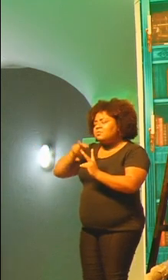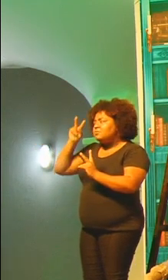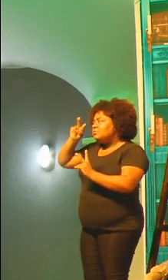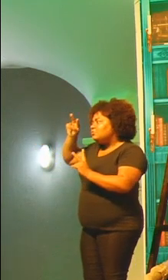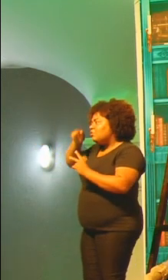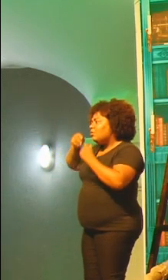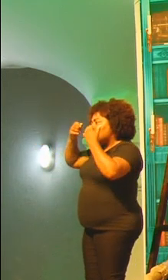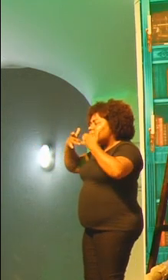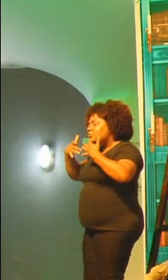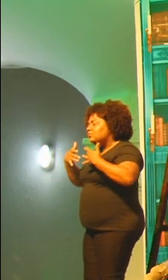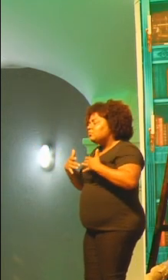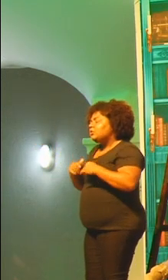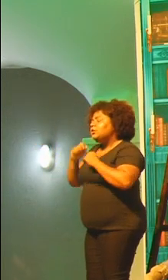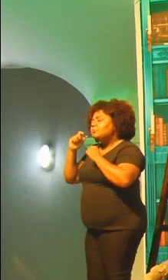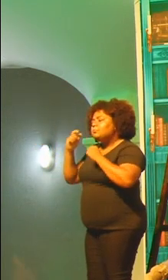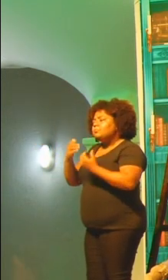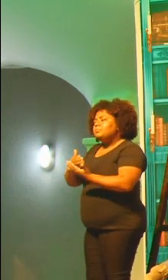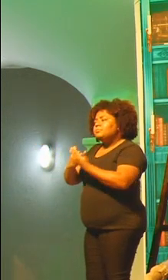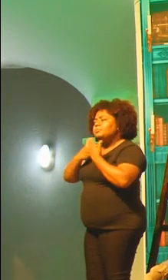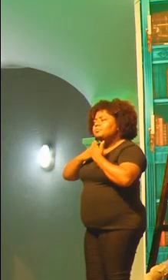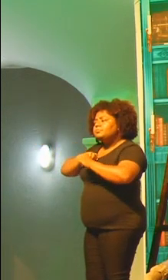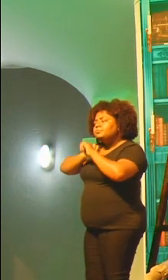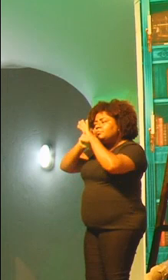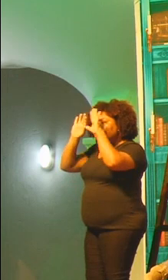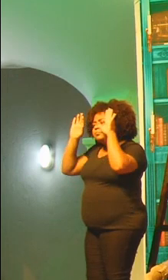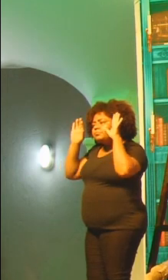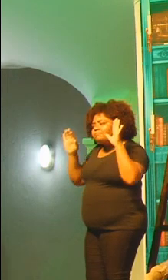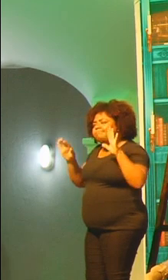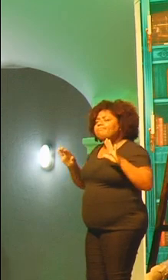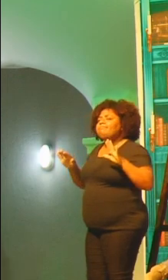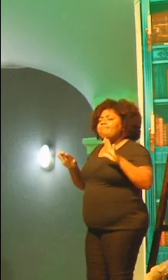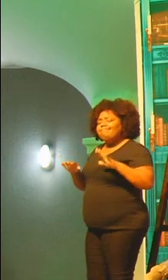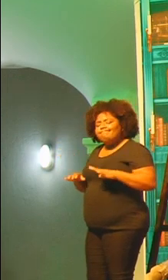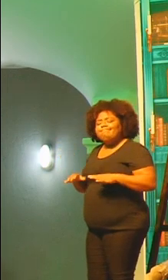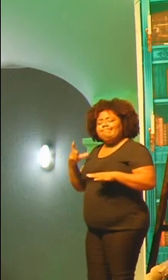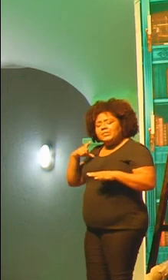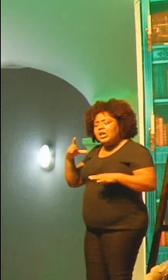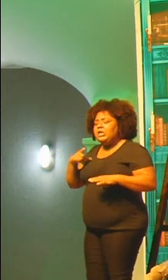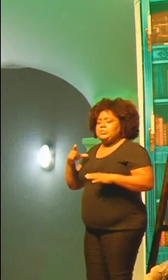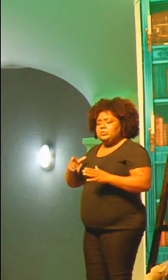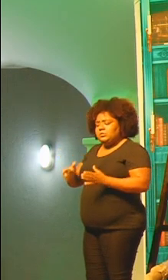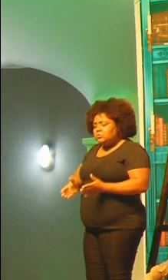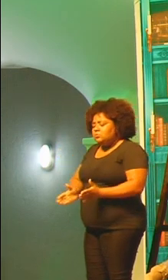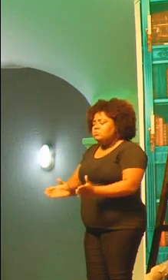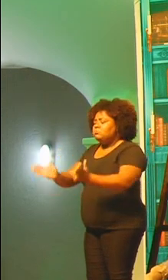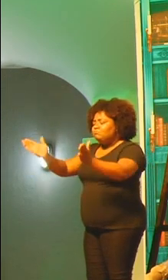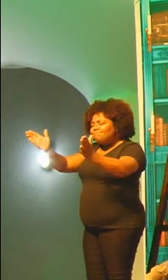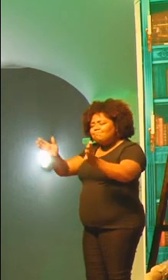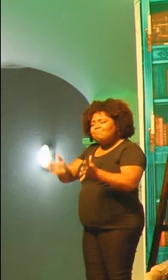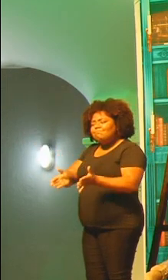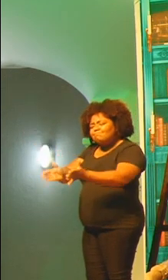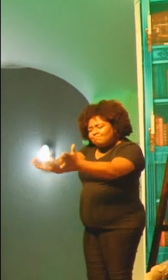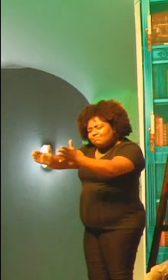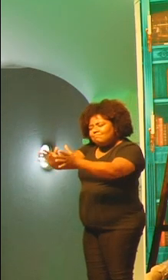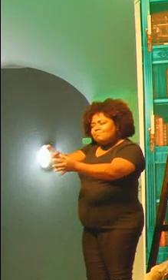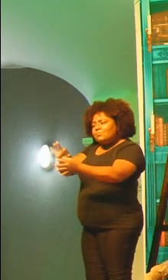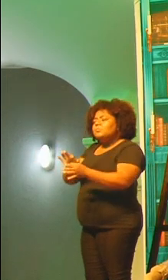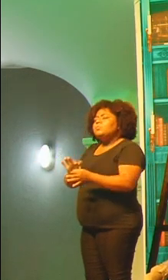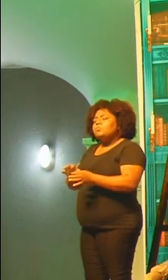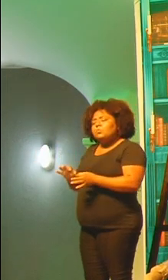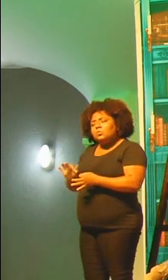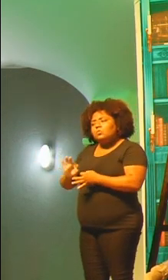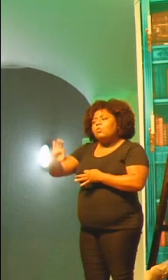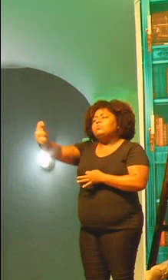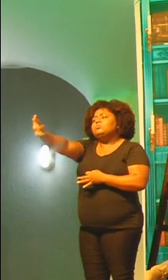nos fazem perceber que ainda há um caminho muito longo, um percurso muito longo para a gente atravessar